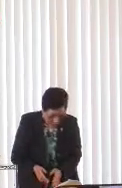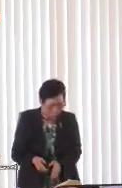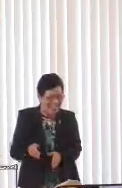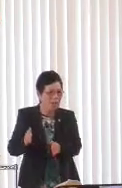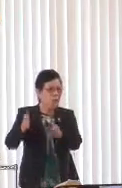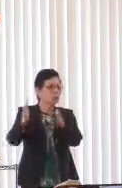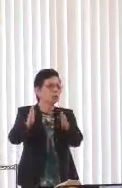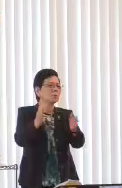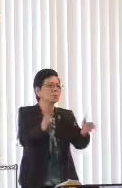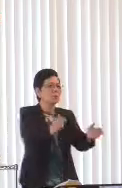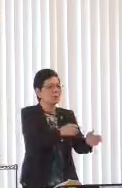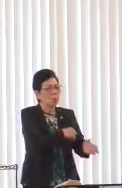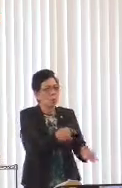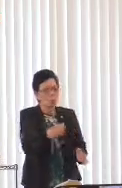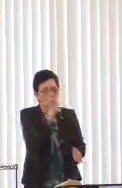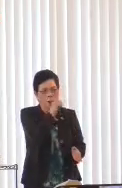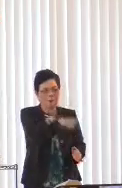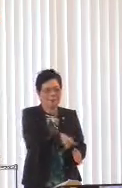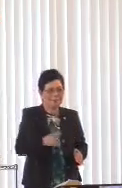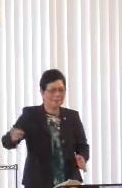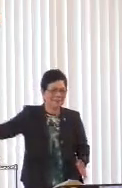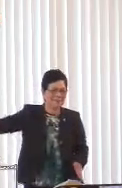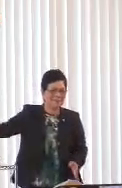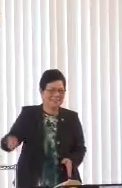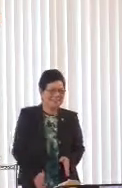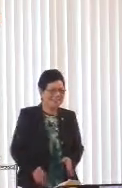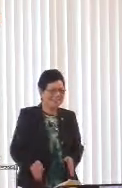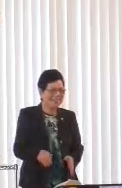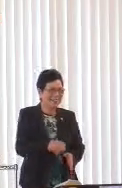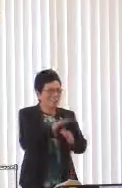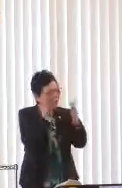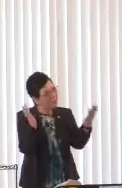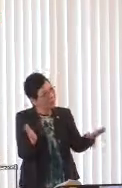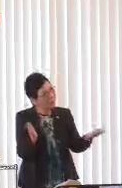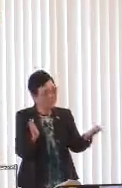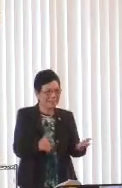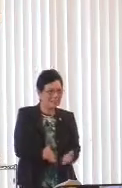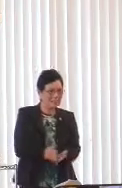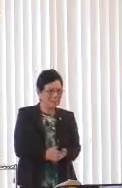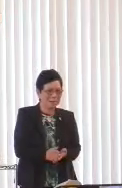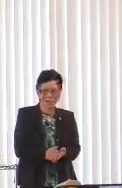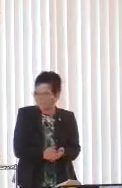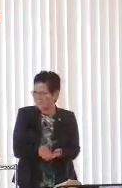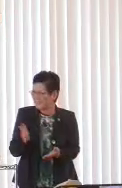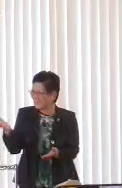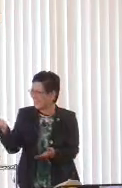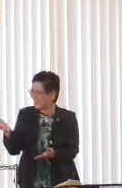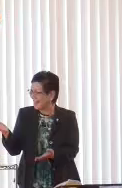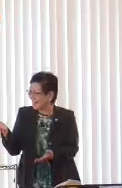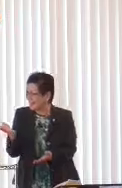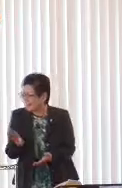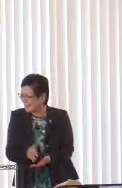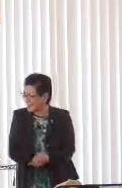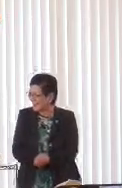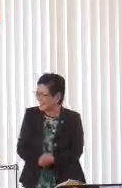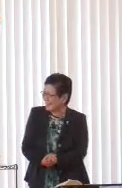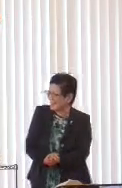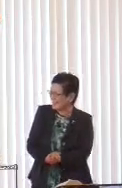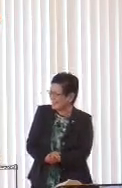準備が悪い、タイプで、だいたいいつもギリギリで、